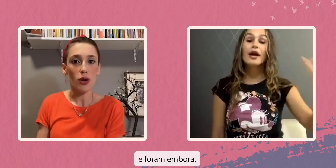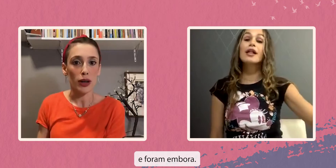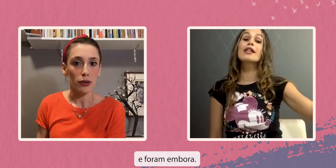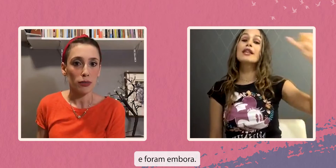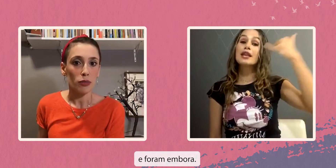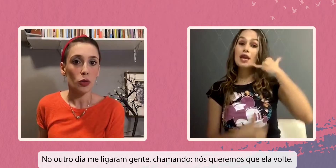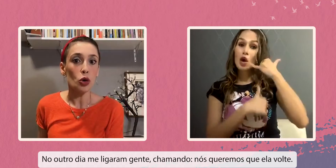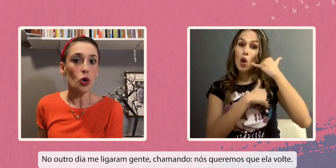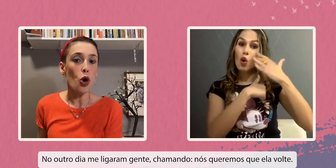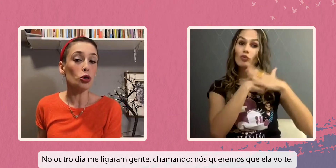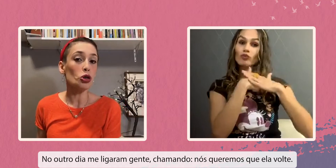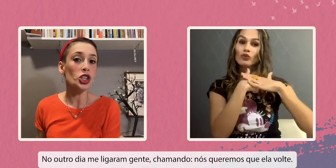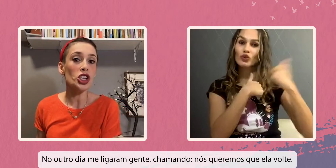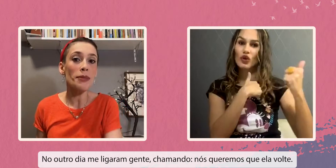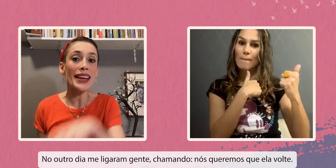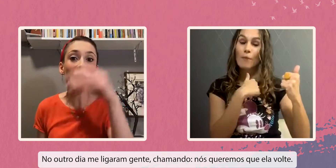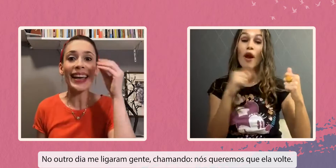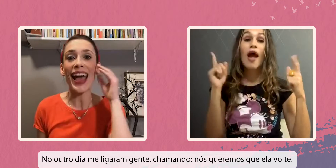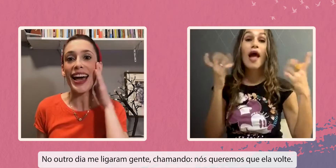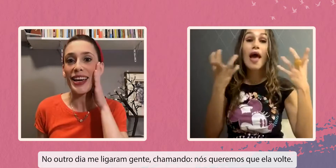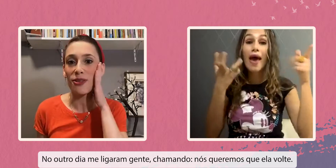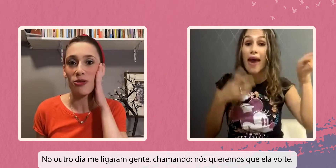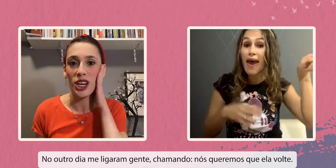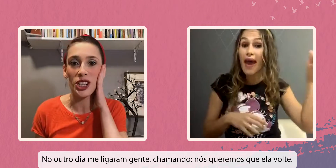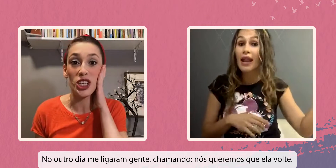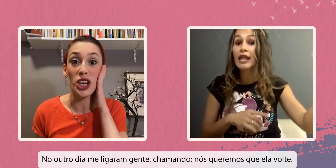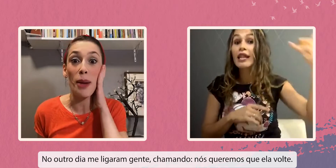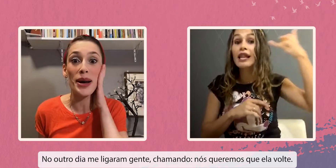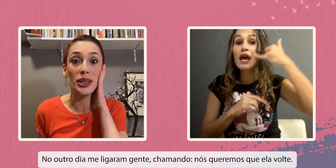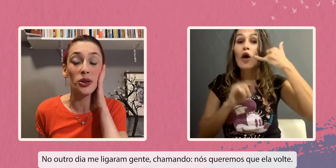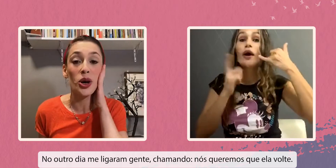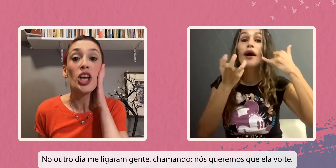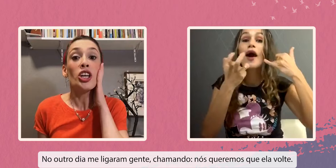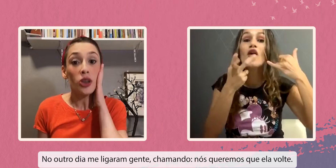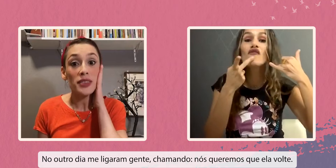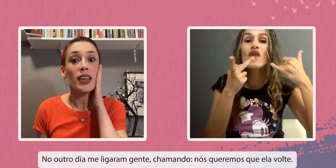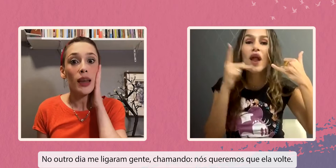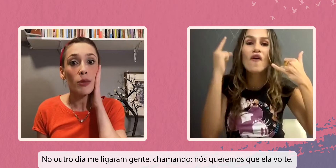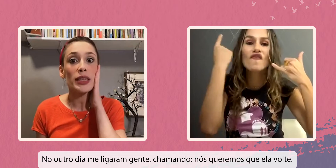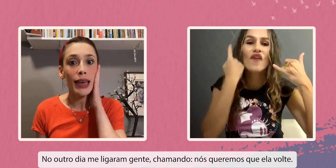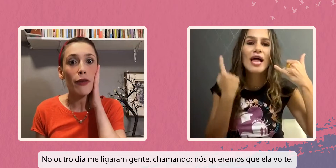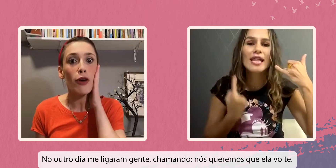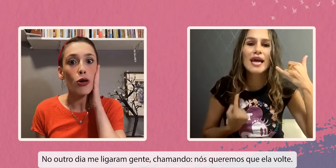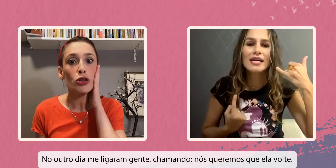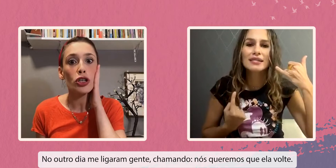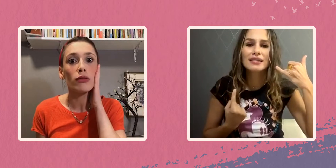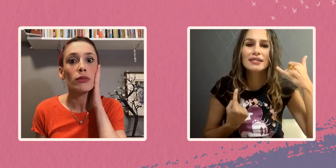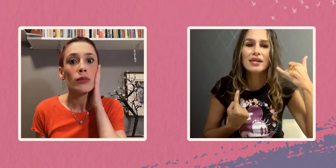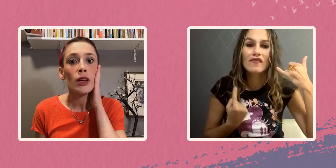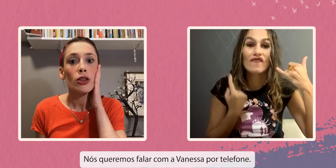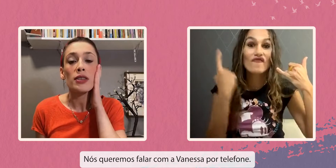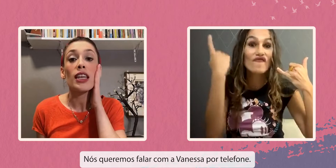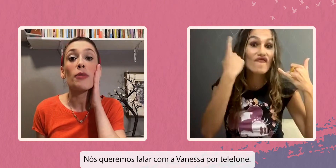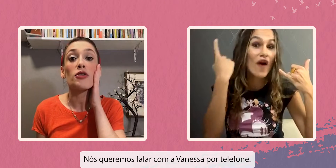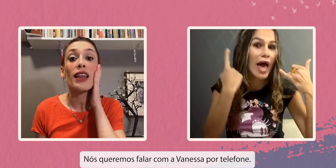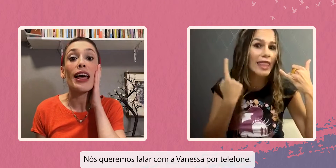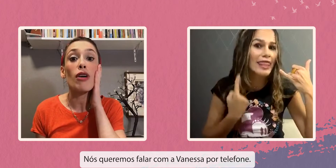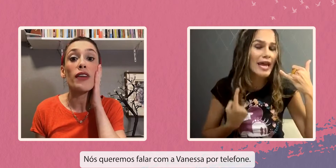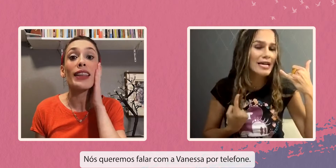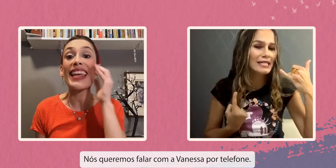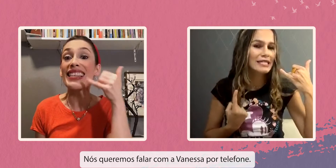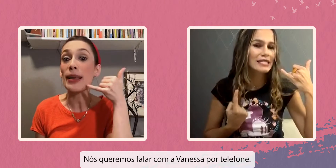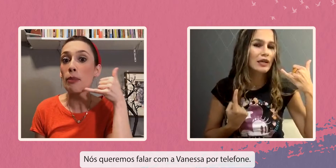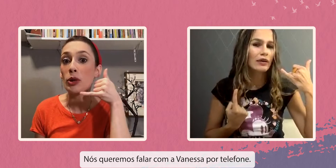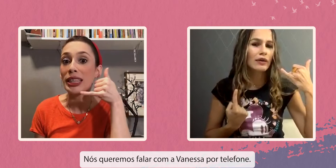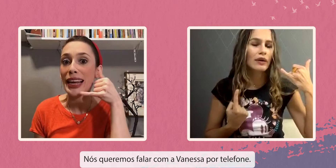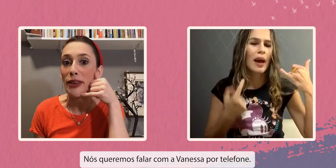foram embora. No outro dia me ligaram, gente, chamando. Nós queremos que ela volte. Nós queremos falar com